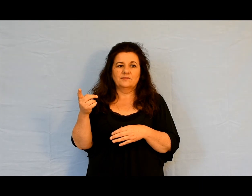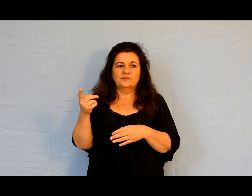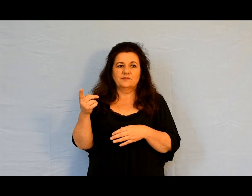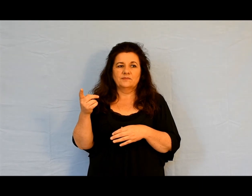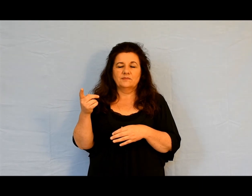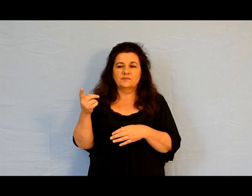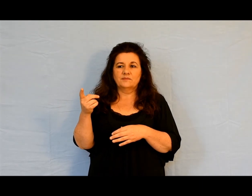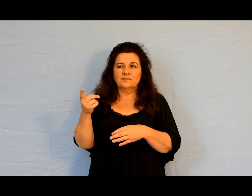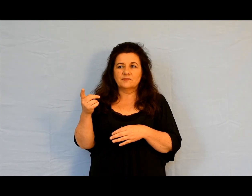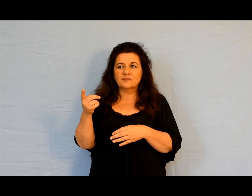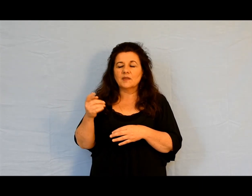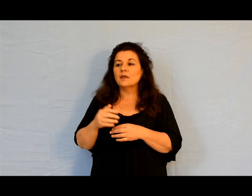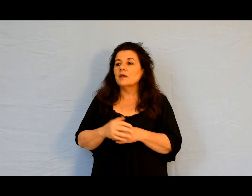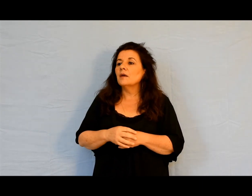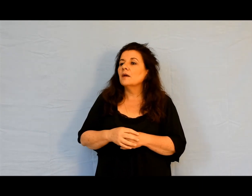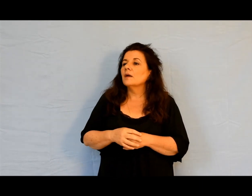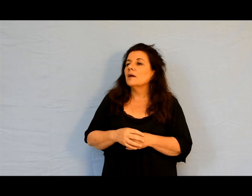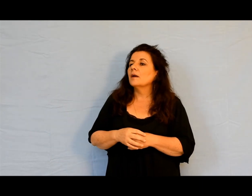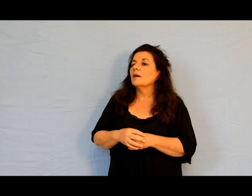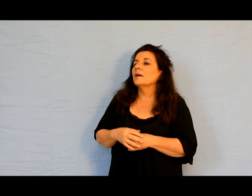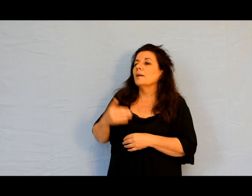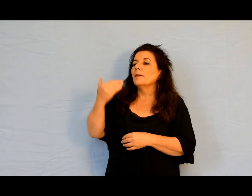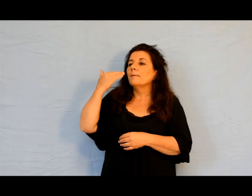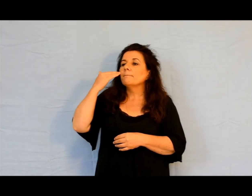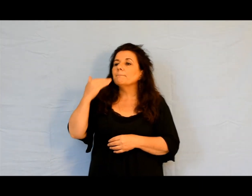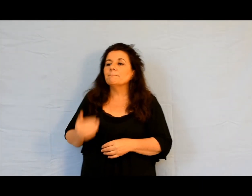Celui qui a reçu la semence sur un sol pierreux,